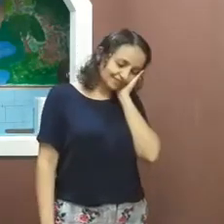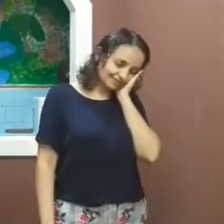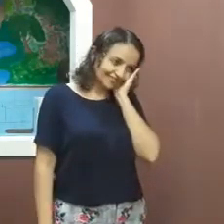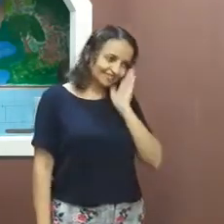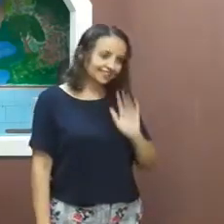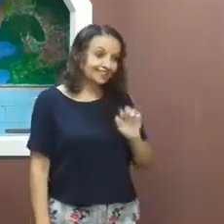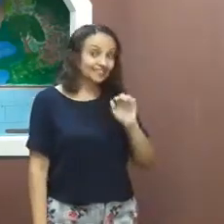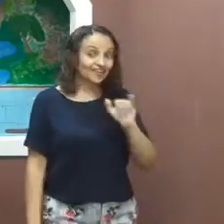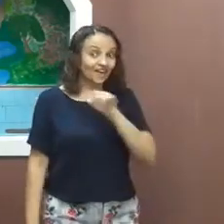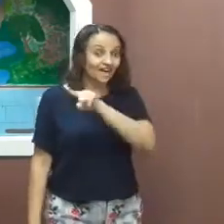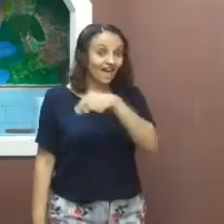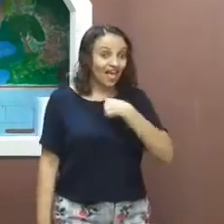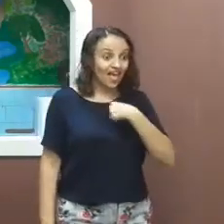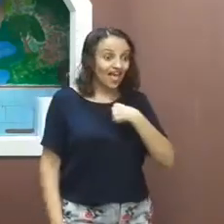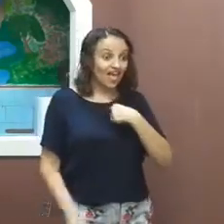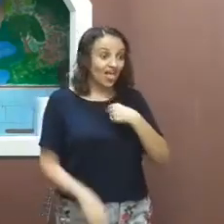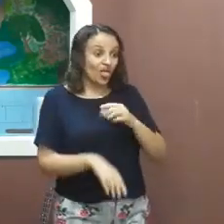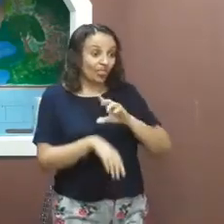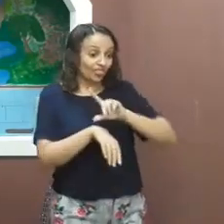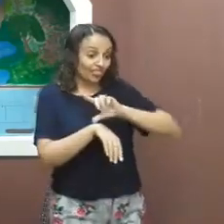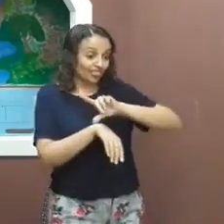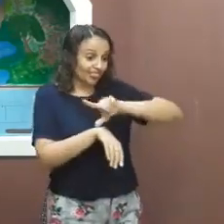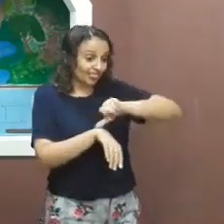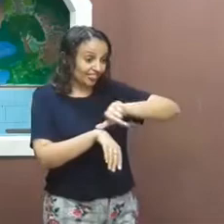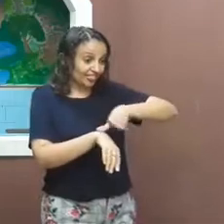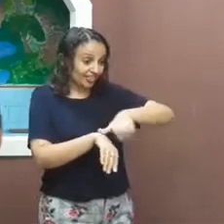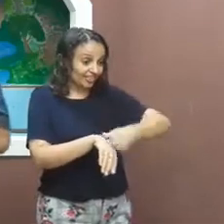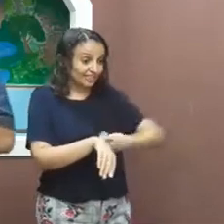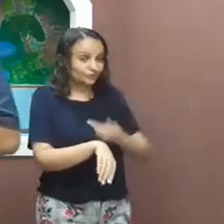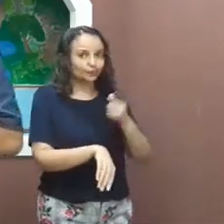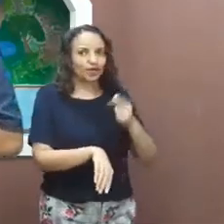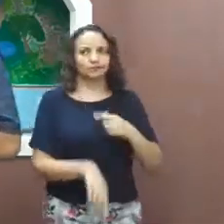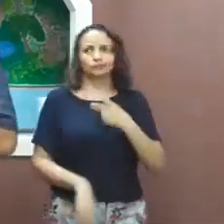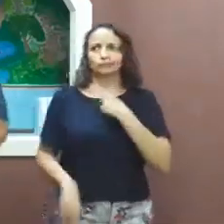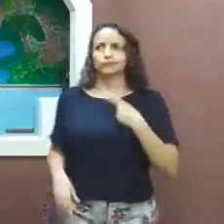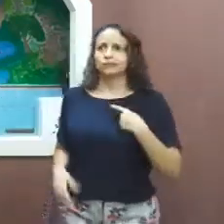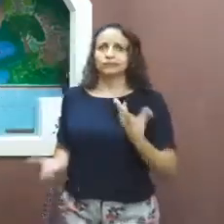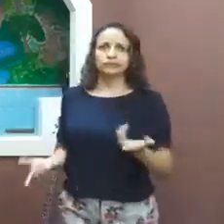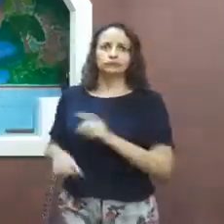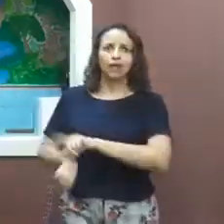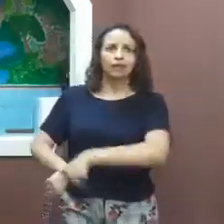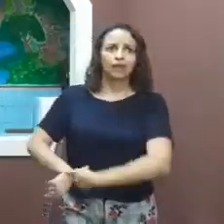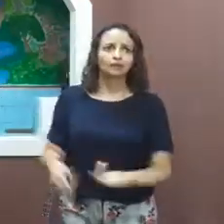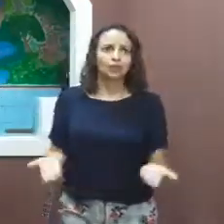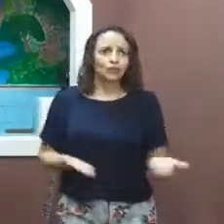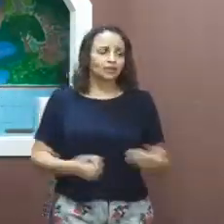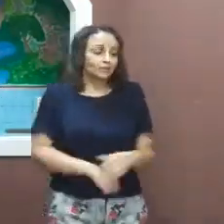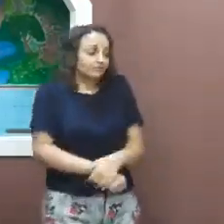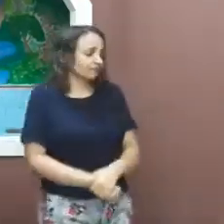E se eu demorar um pouquinho de acabar, já deu 9 horas agora, o pastor não acaba.